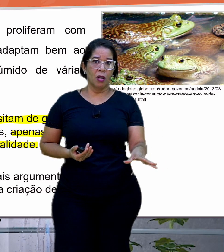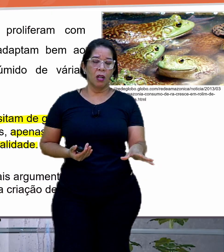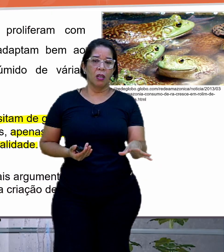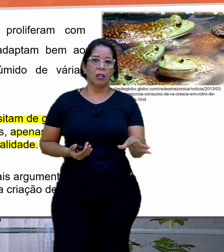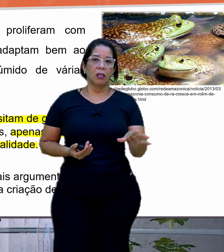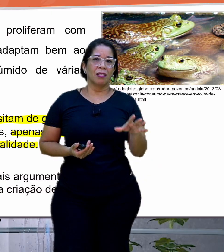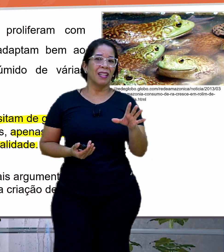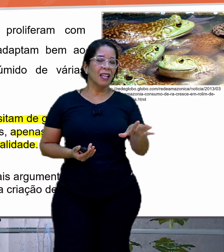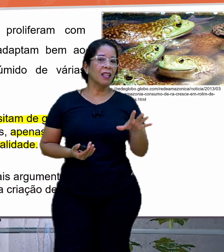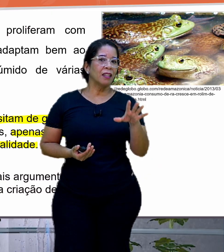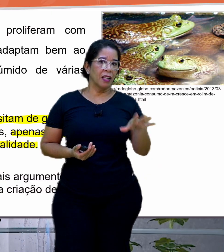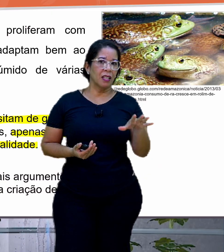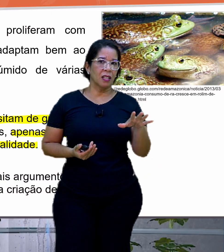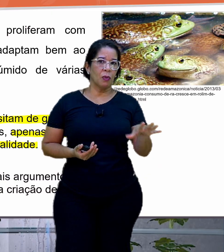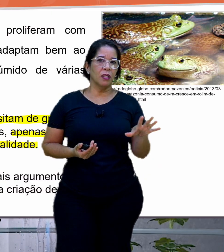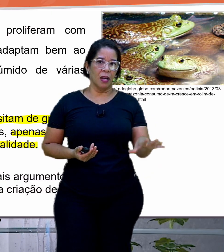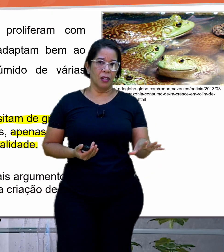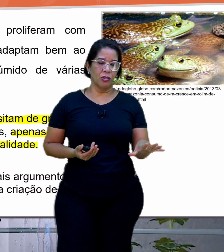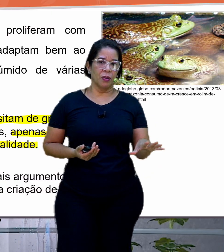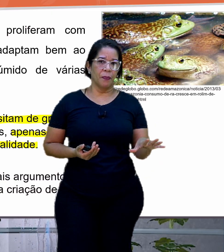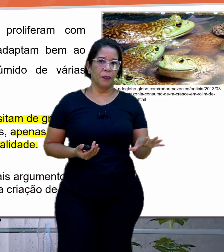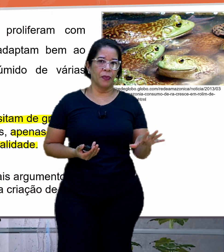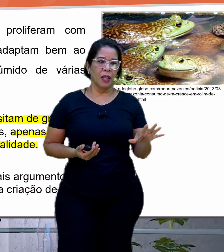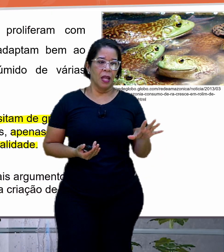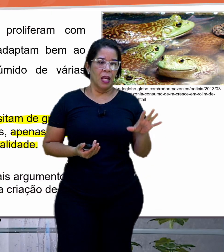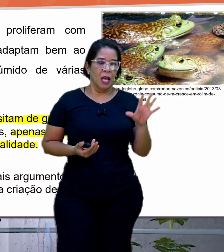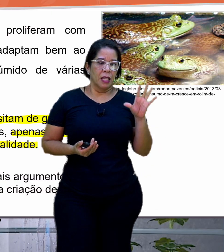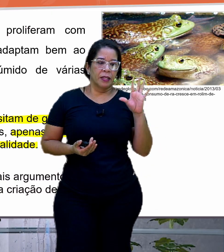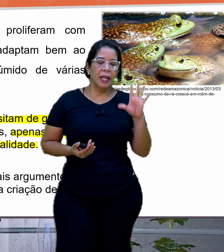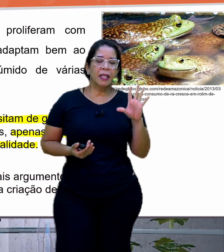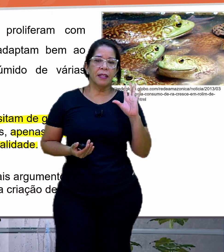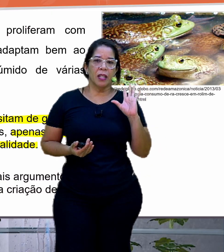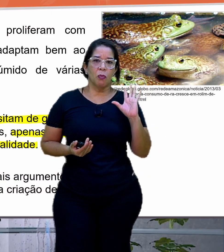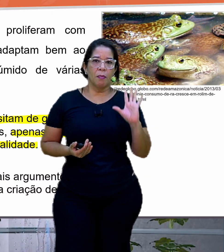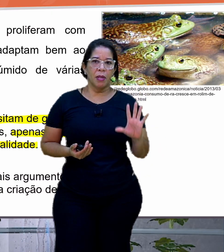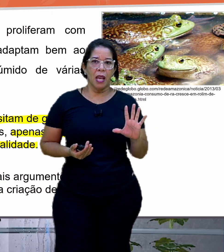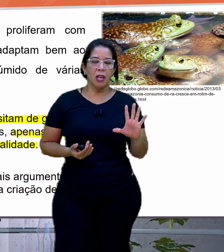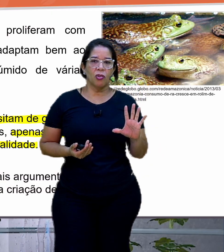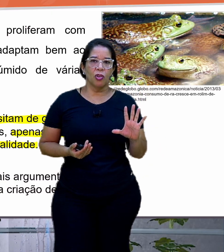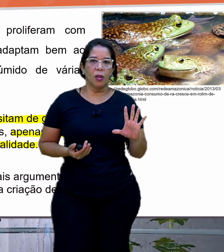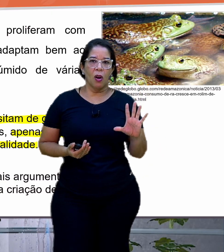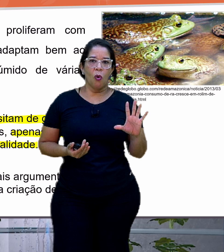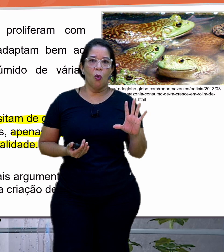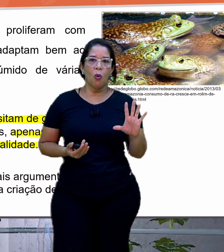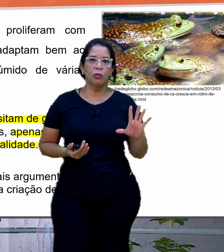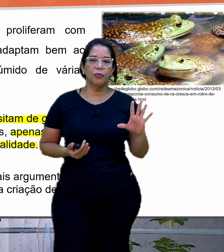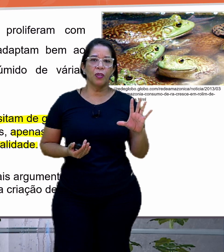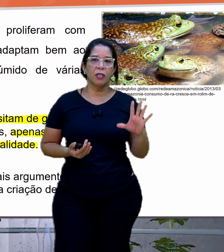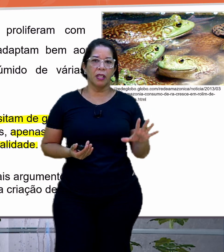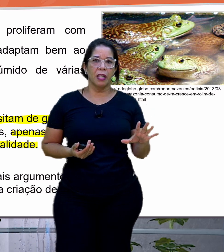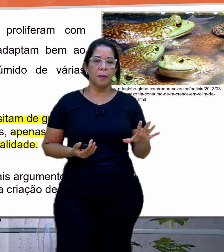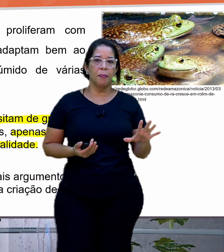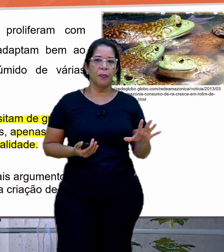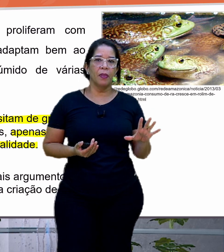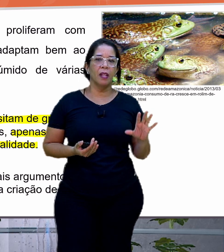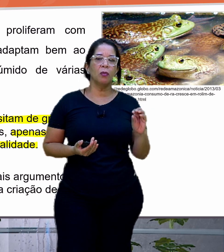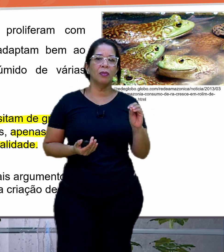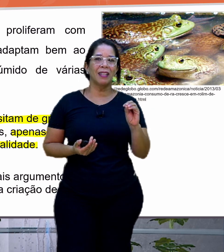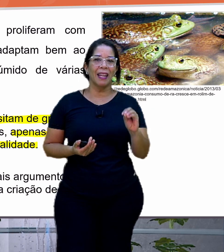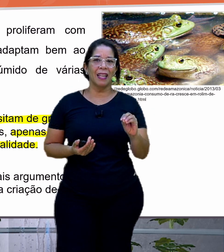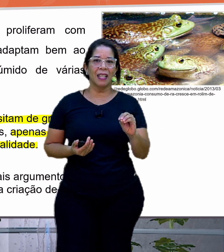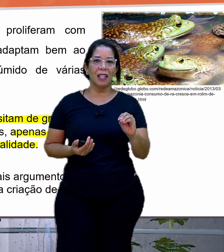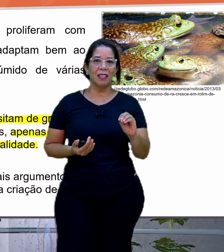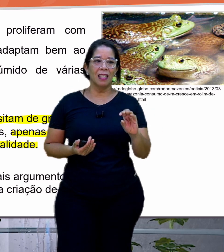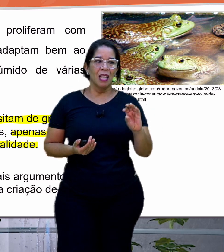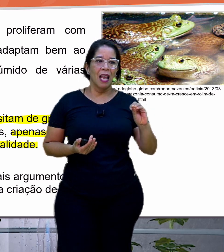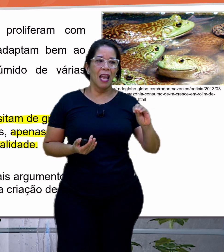hídrico, tem que ter essa qualidade. Tem que ser um ambiente onde você